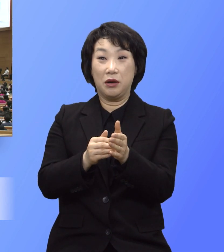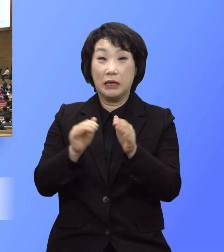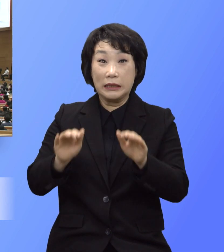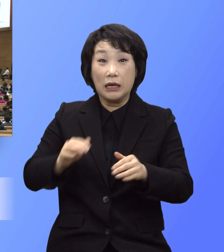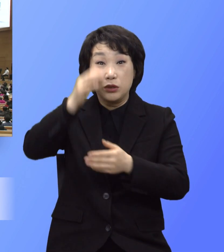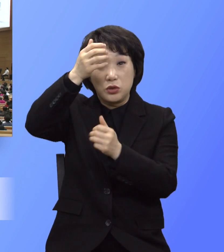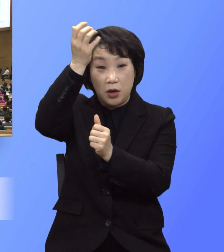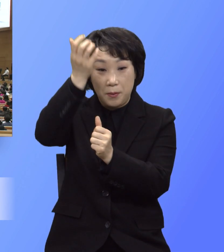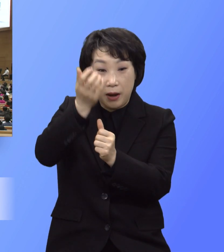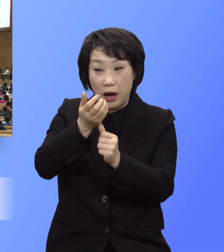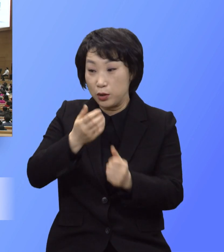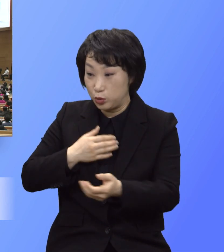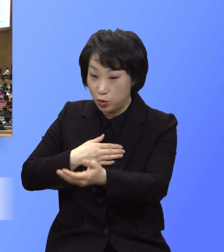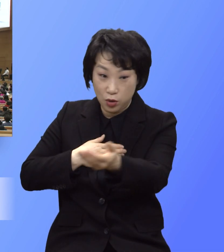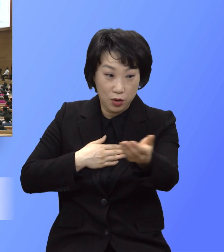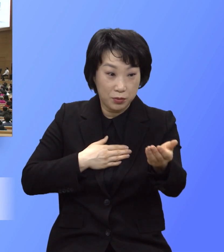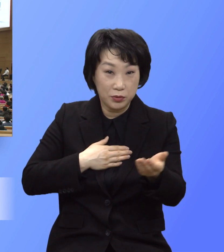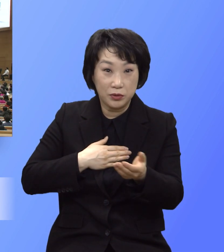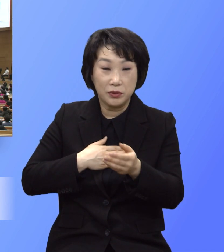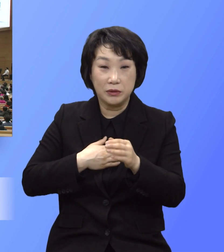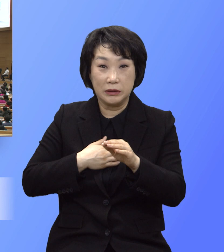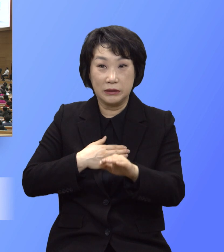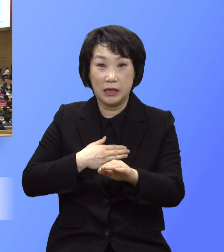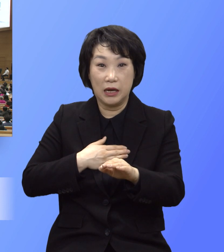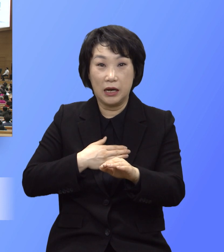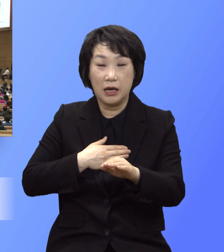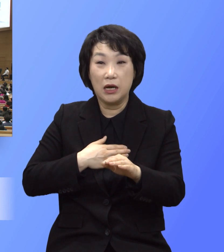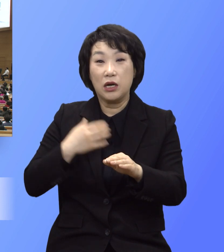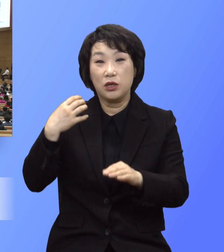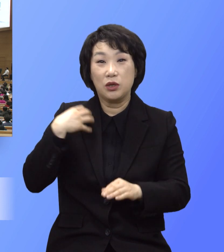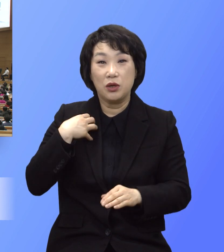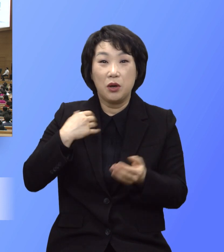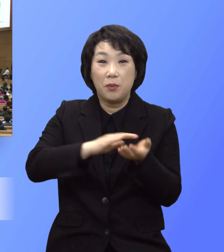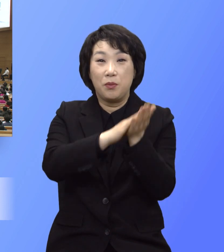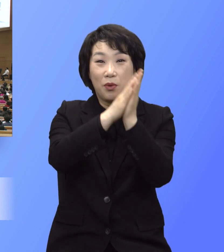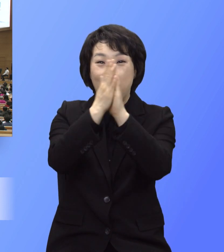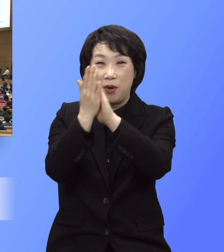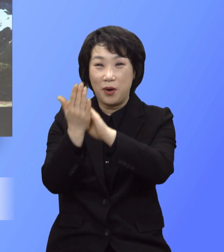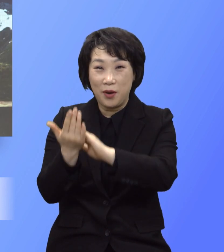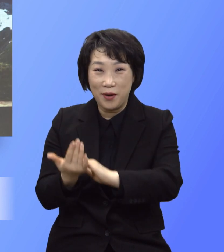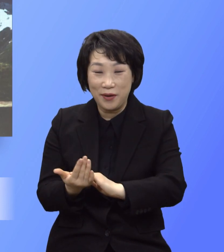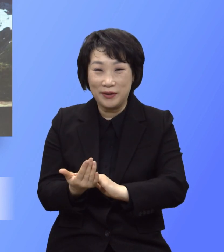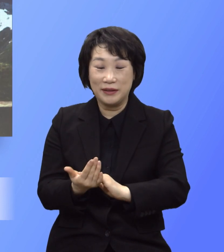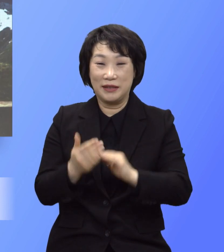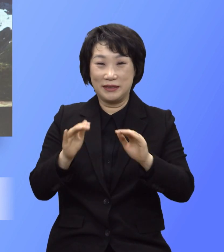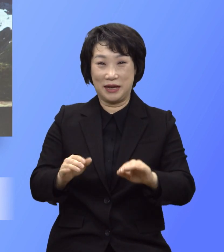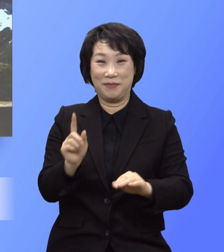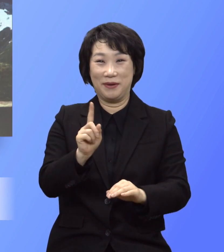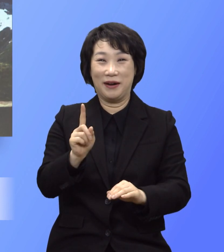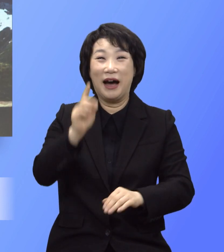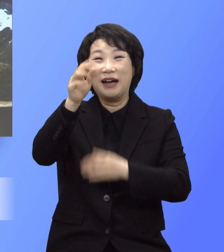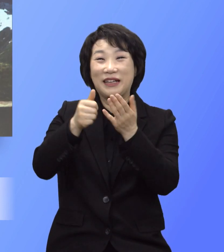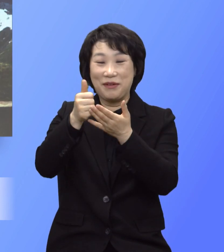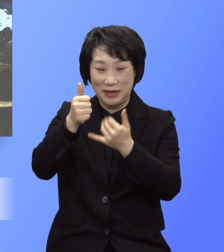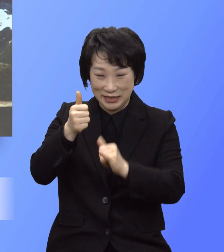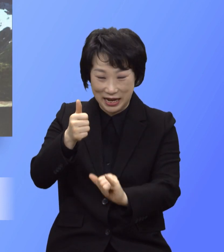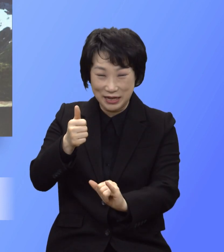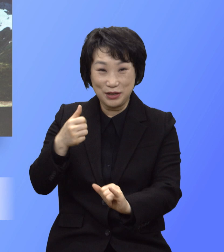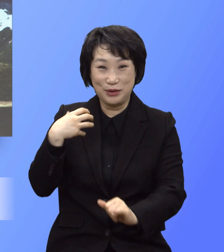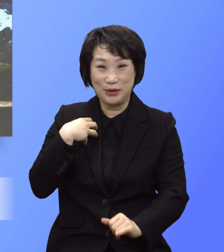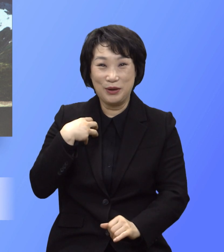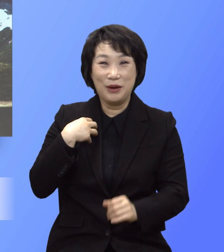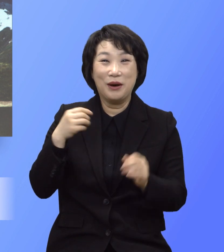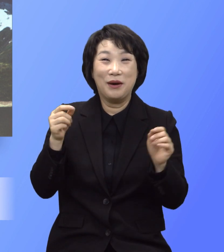성령 받은 사람은 엄청난 신분 변화가 있는데 하나님의 자녀라고는